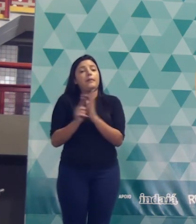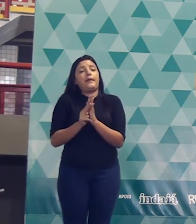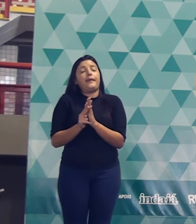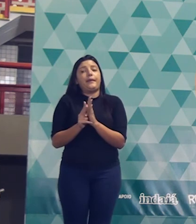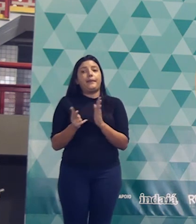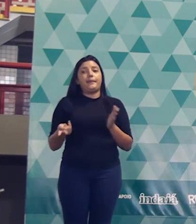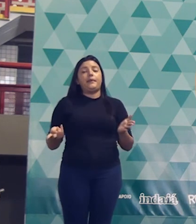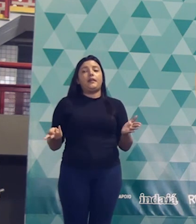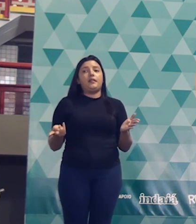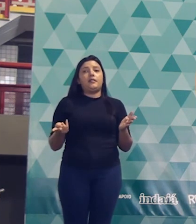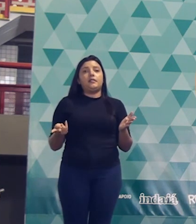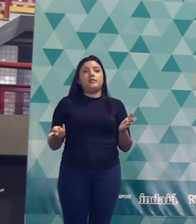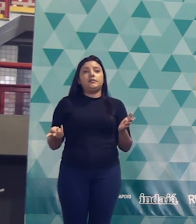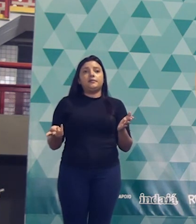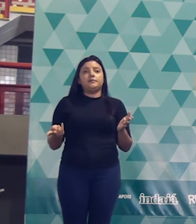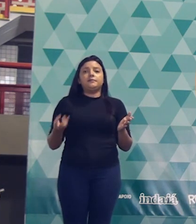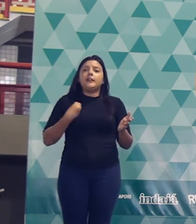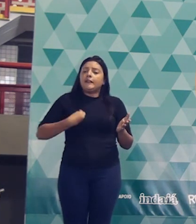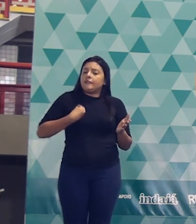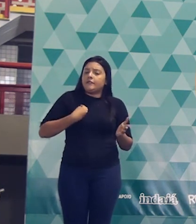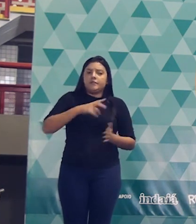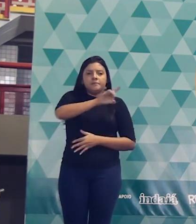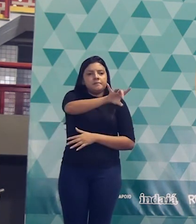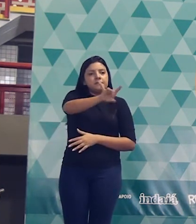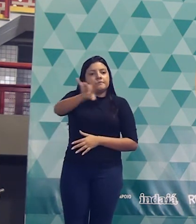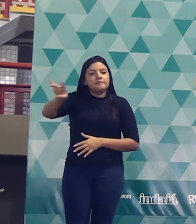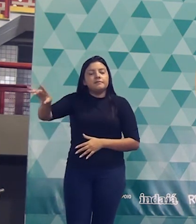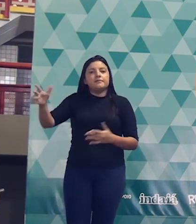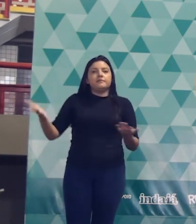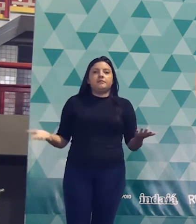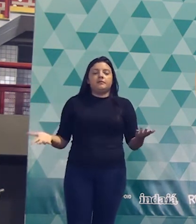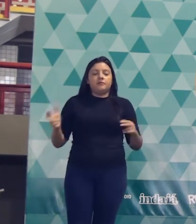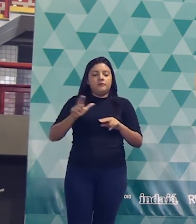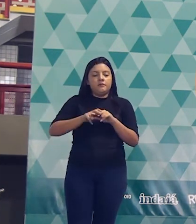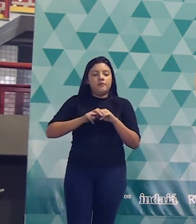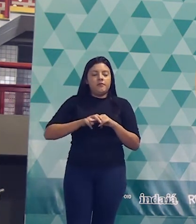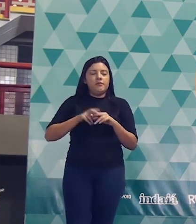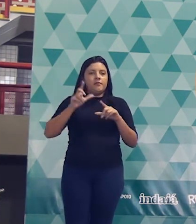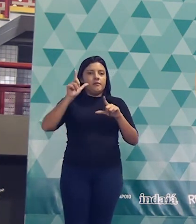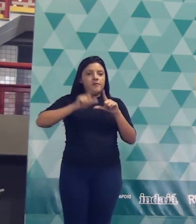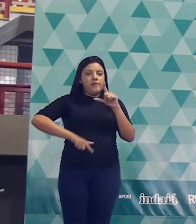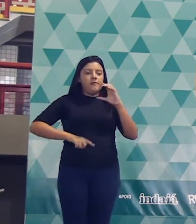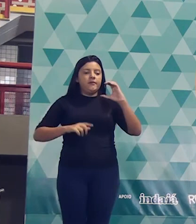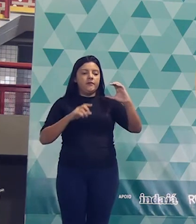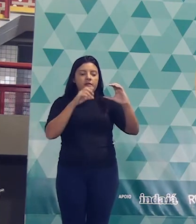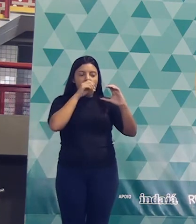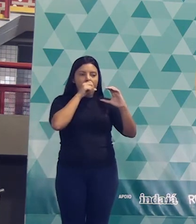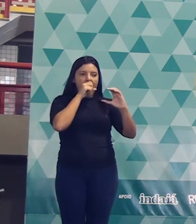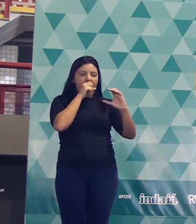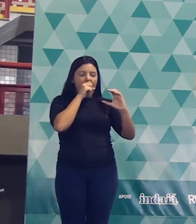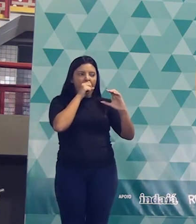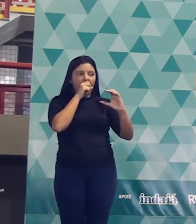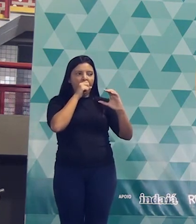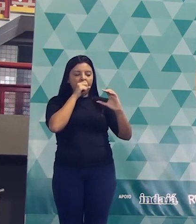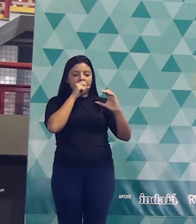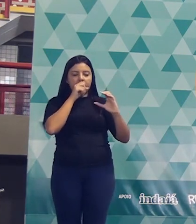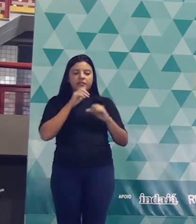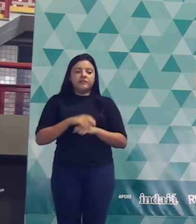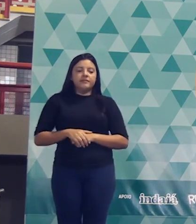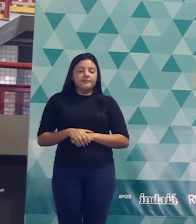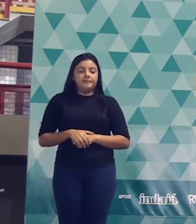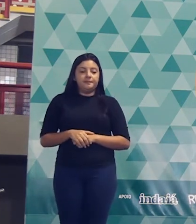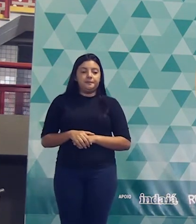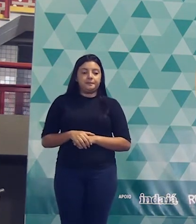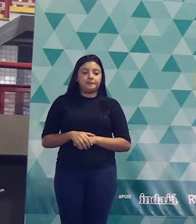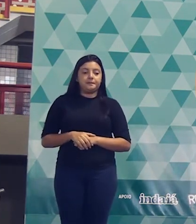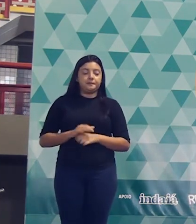os pés que pisam, com os olhos que tem. Por isso que a resposta é a letra C. Na sequência aí nós